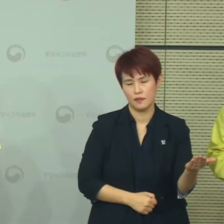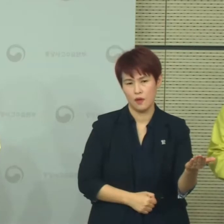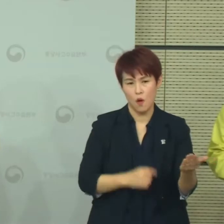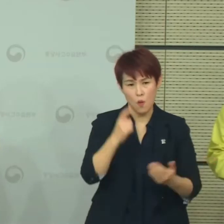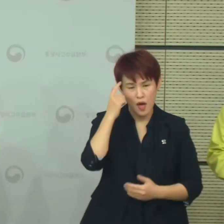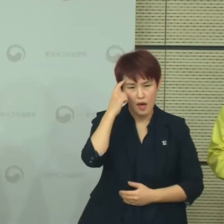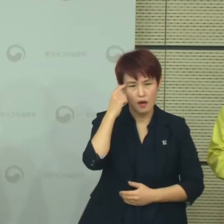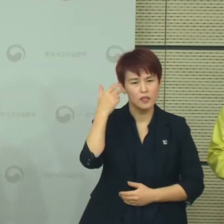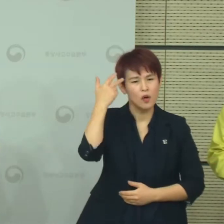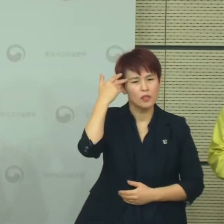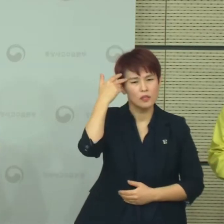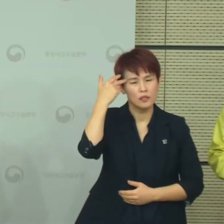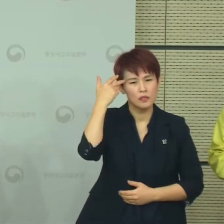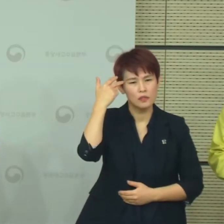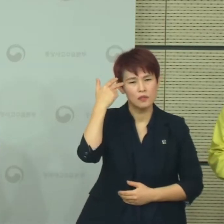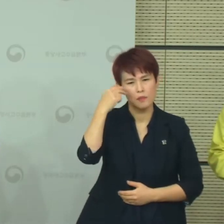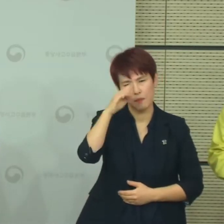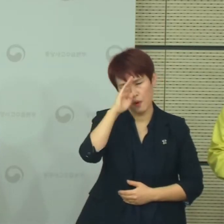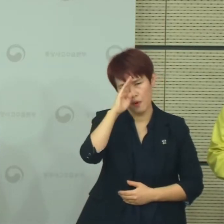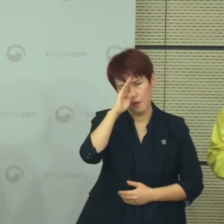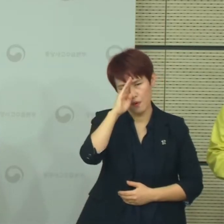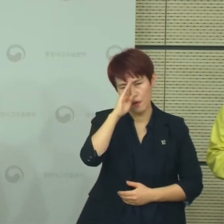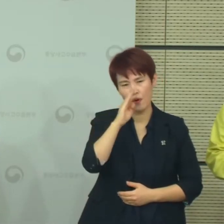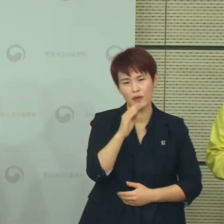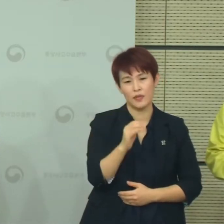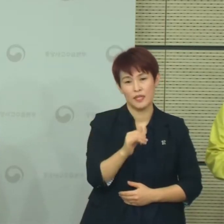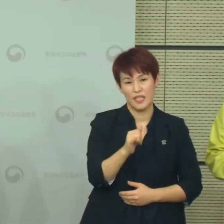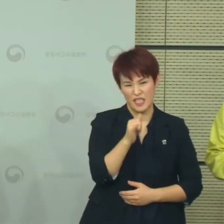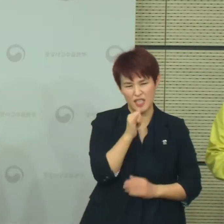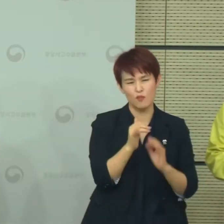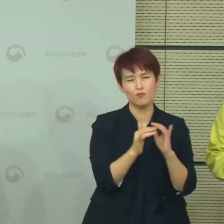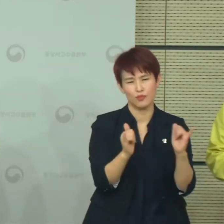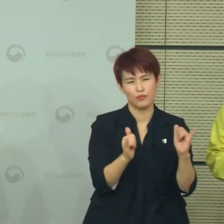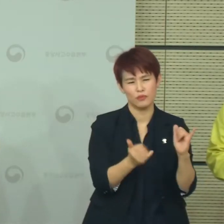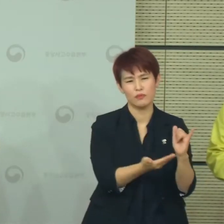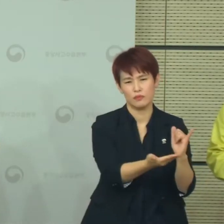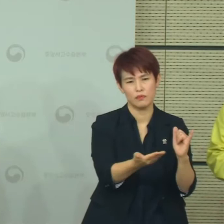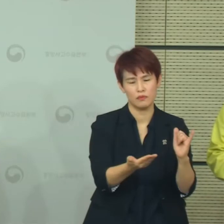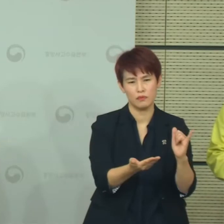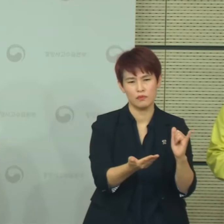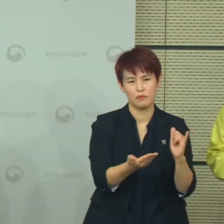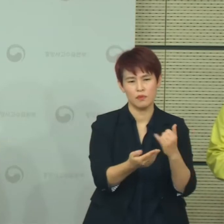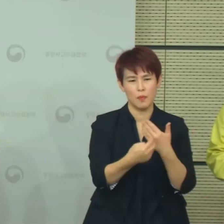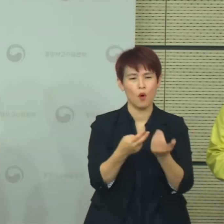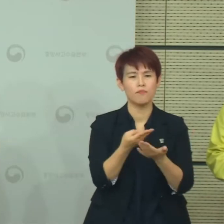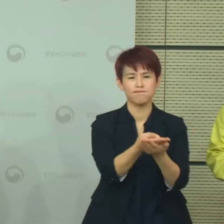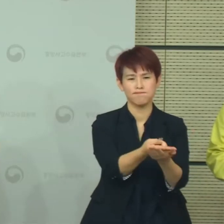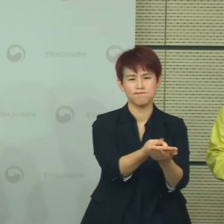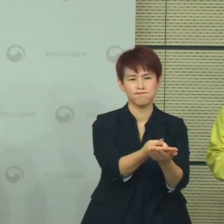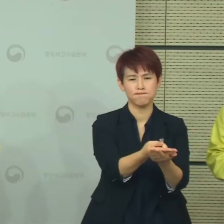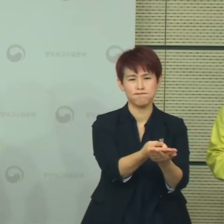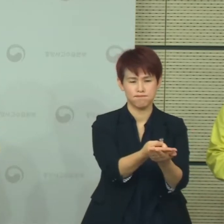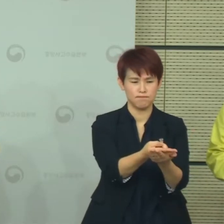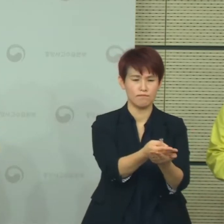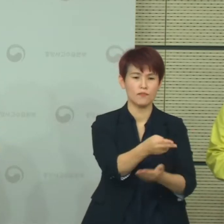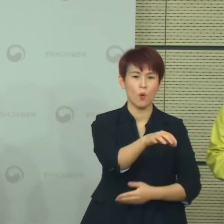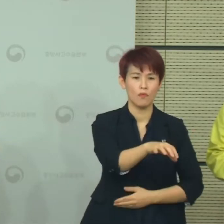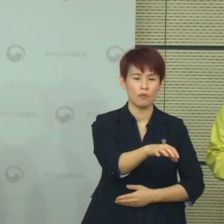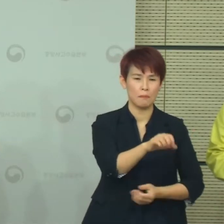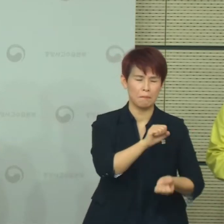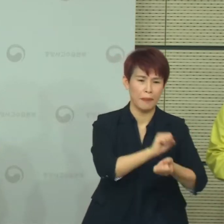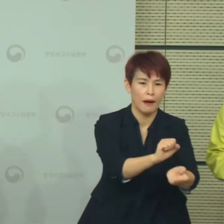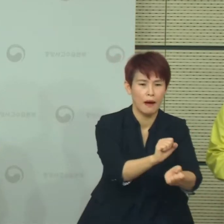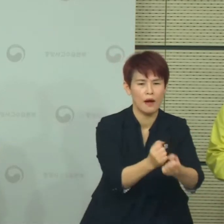이 정신질환을 이제 앓고 계시는 분들이 입원을 주로 했었던 병원에서 이